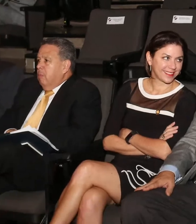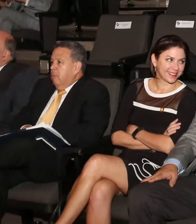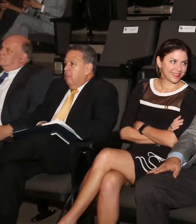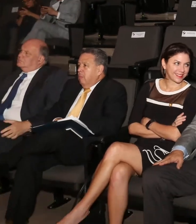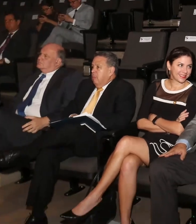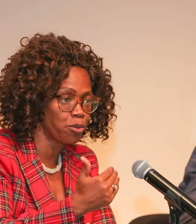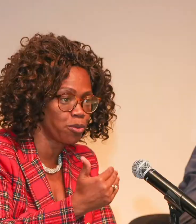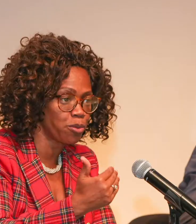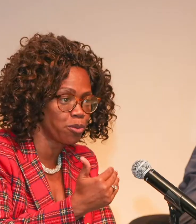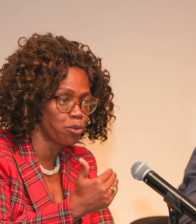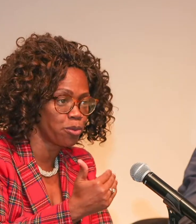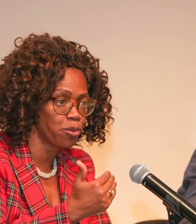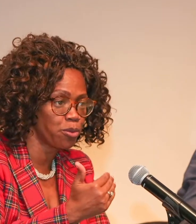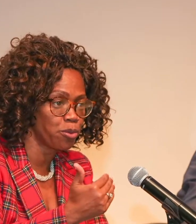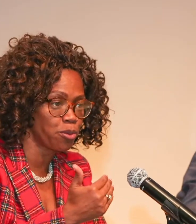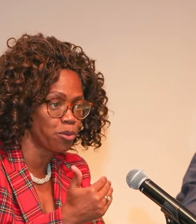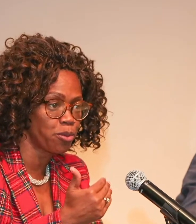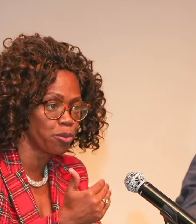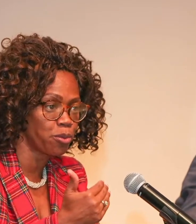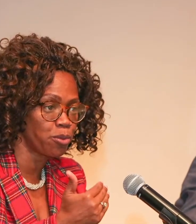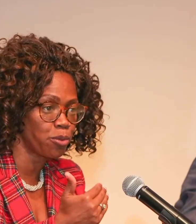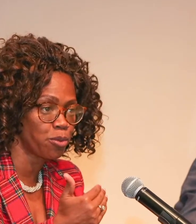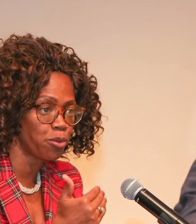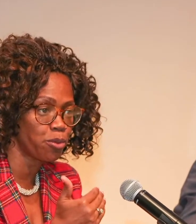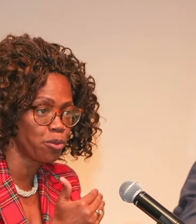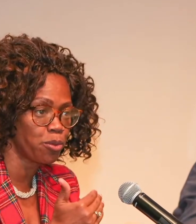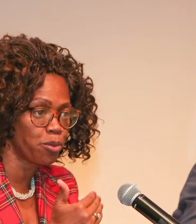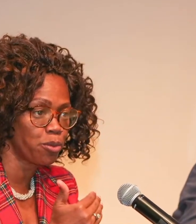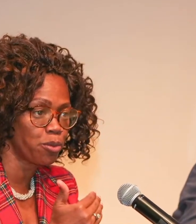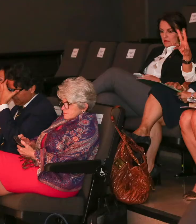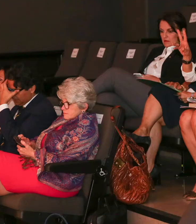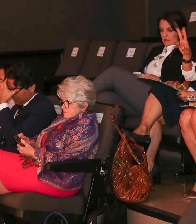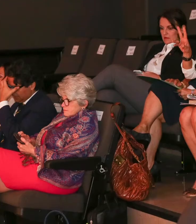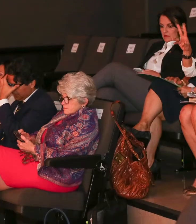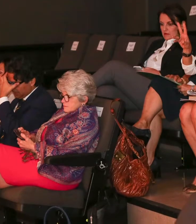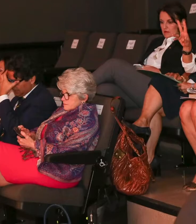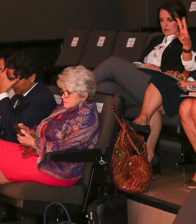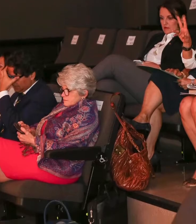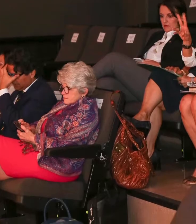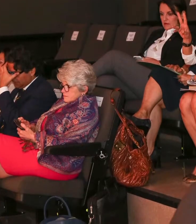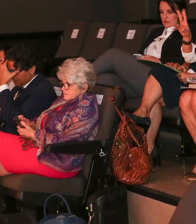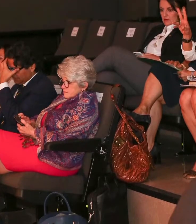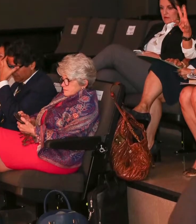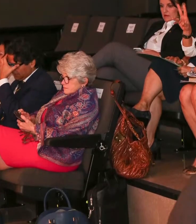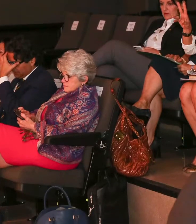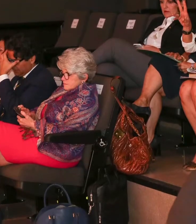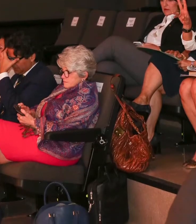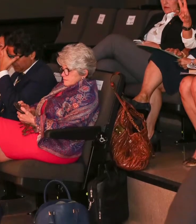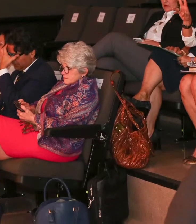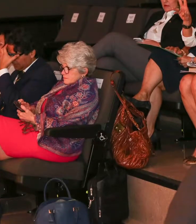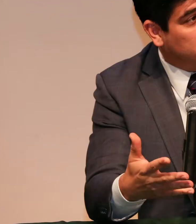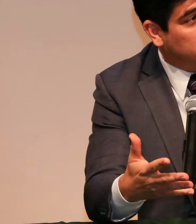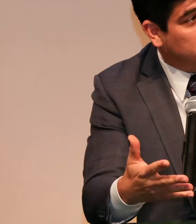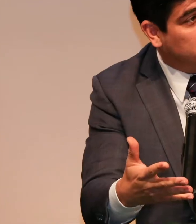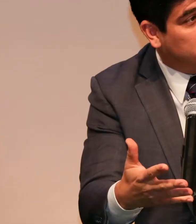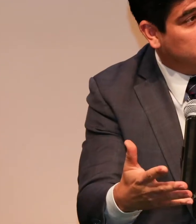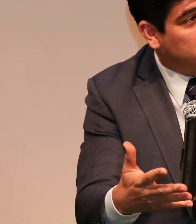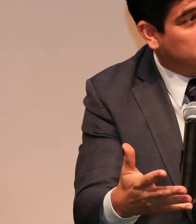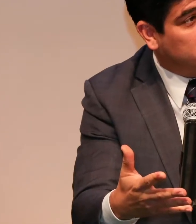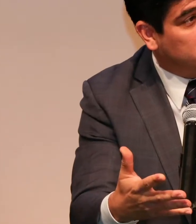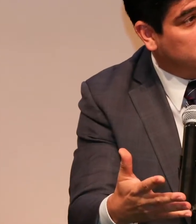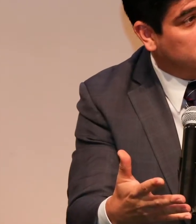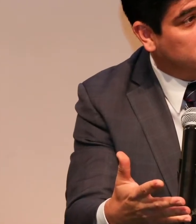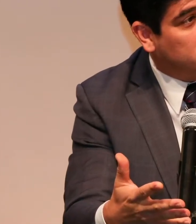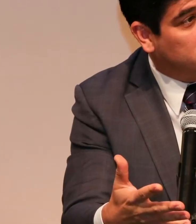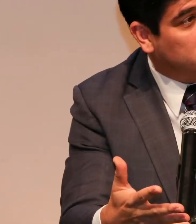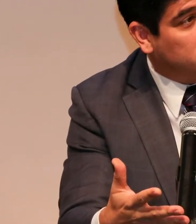determina que el mep las municipalidades y el ifai se basarán en convenios específicos para la realización de cada proyecto por